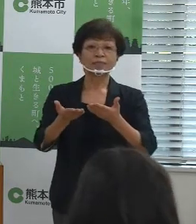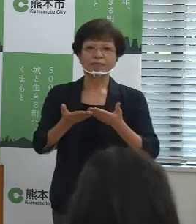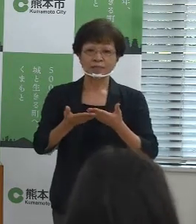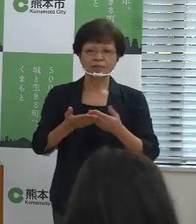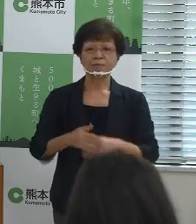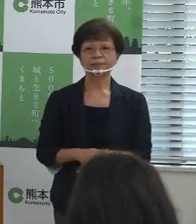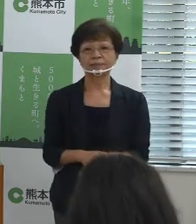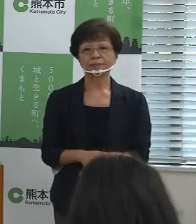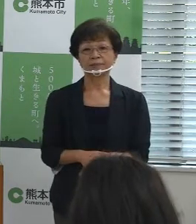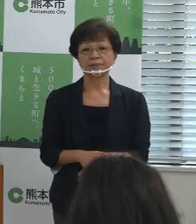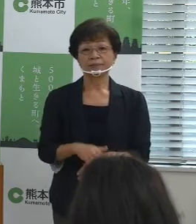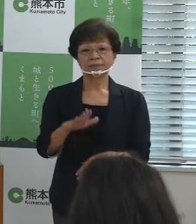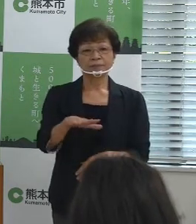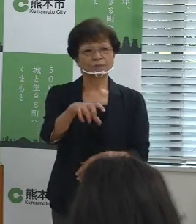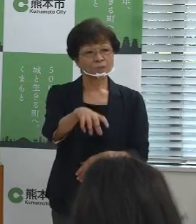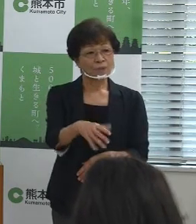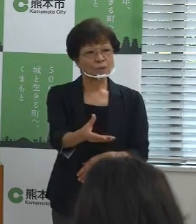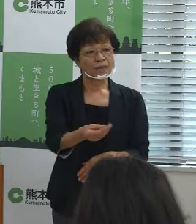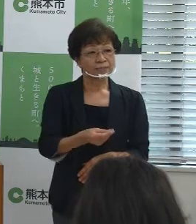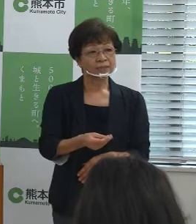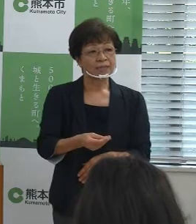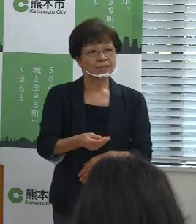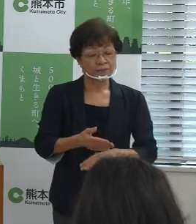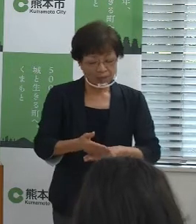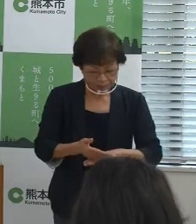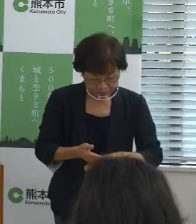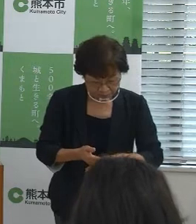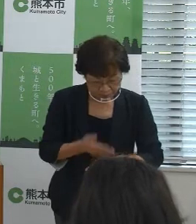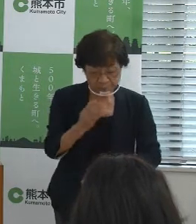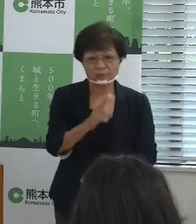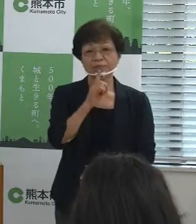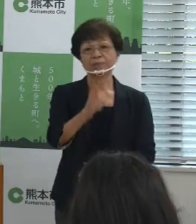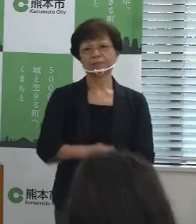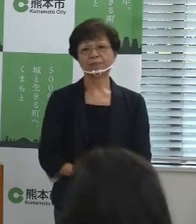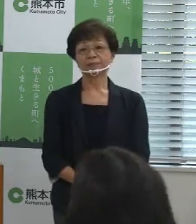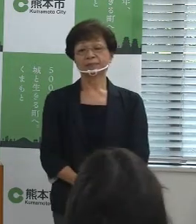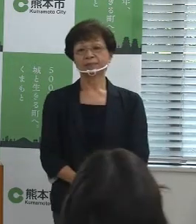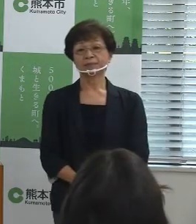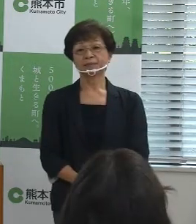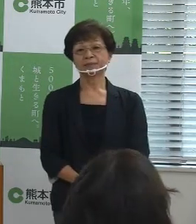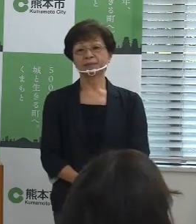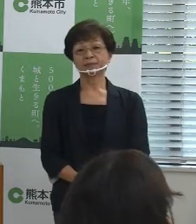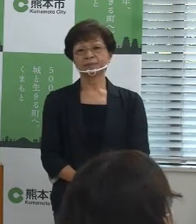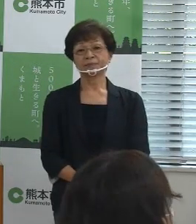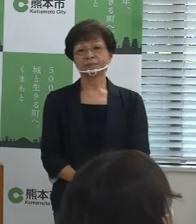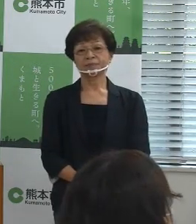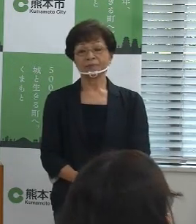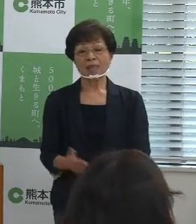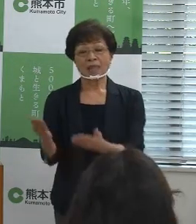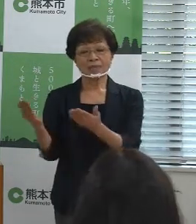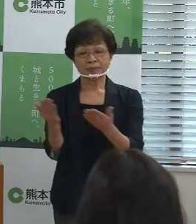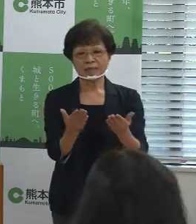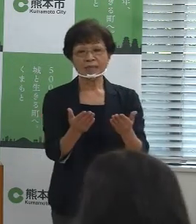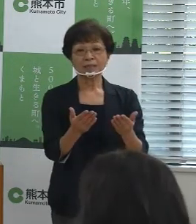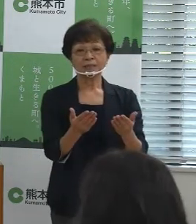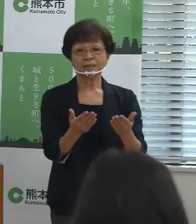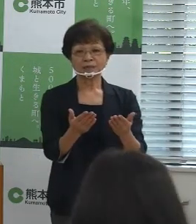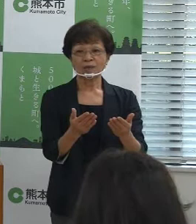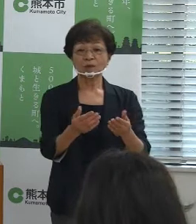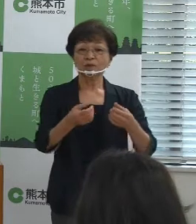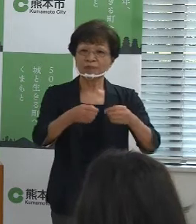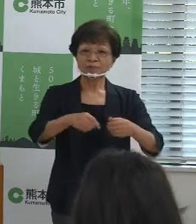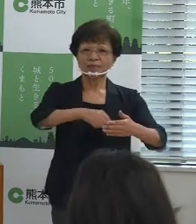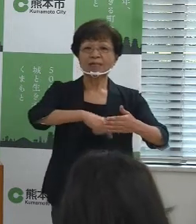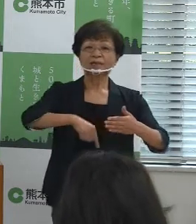ただいております。この場をお借りしまして厚く御礼を申し上げます。支援等の詳細につきましてはお手元